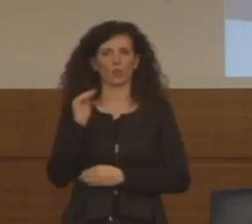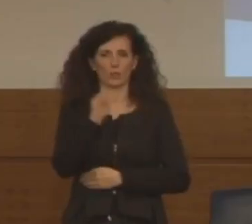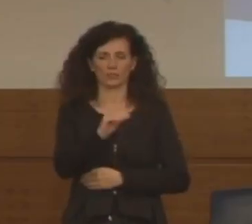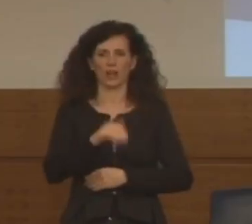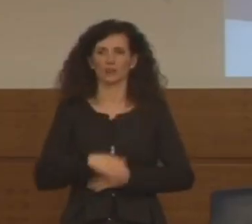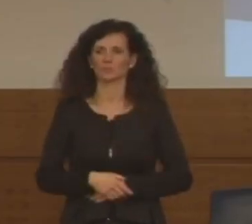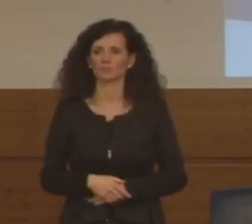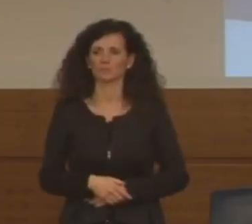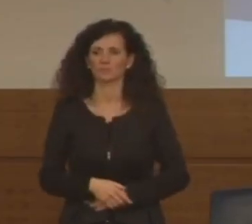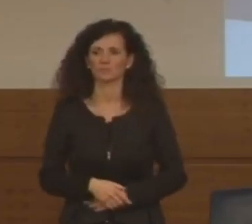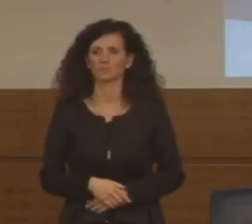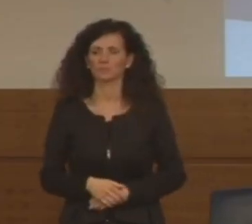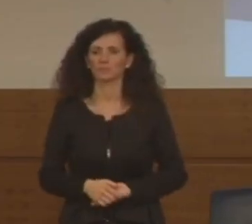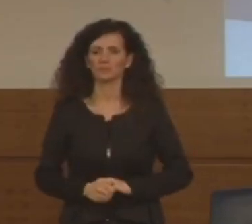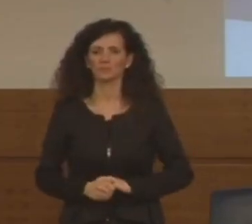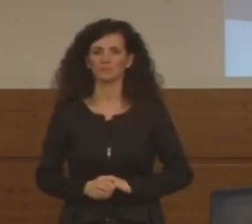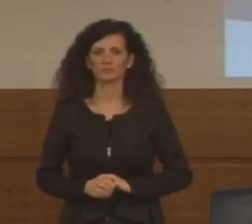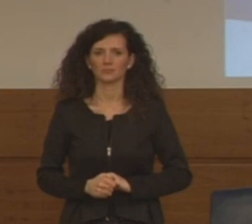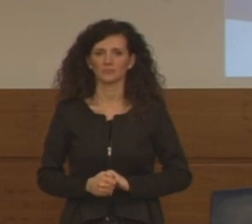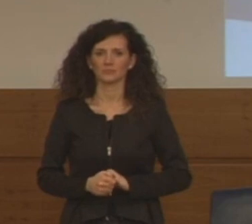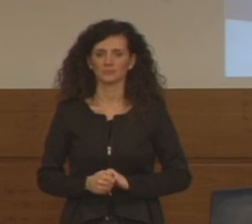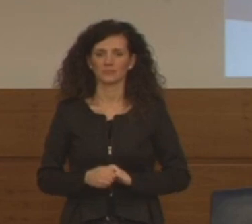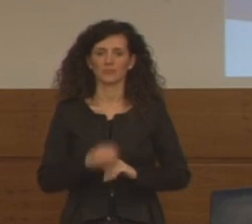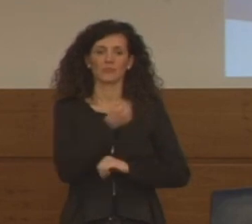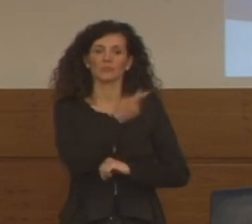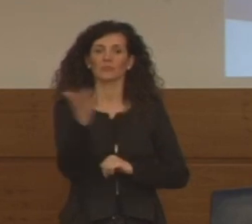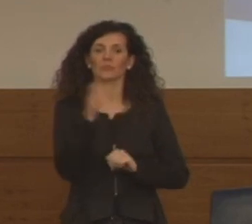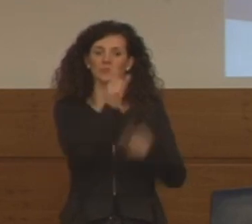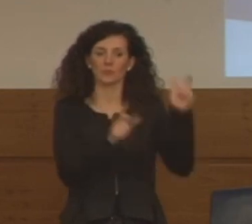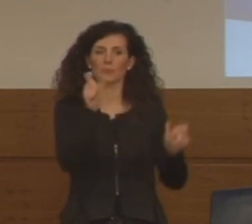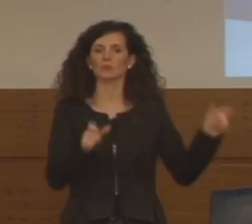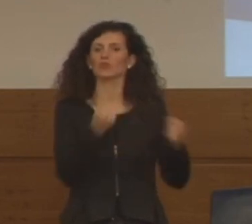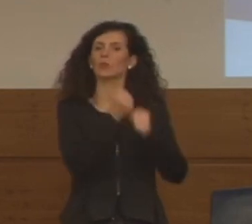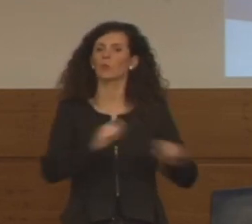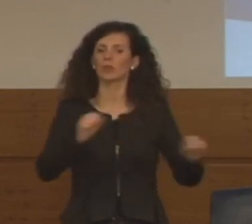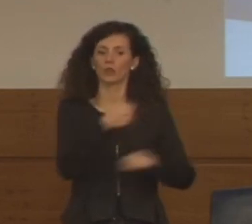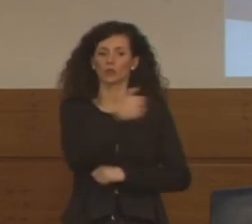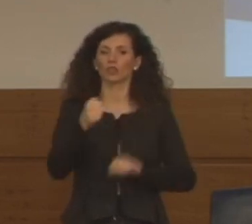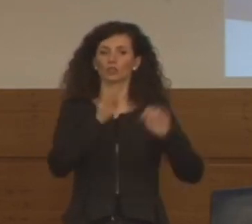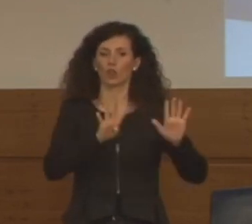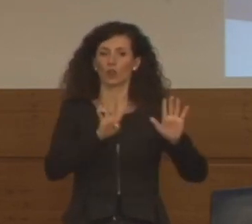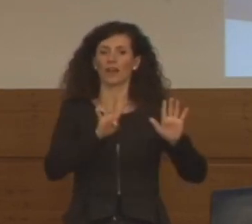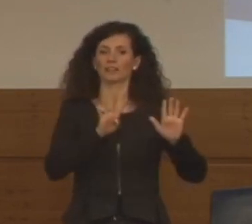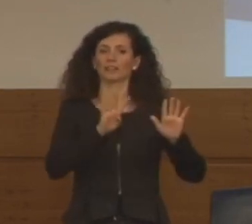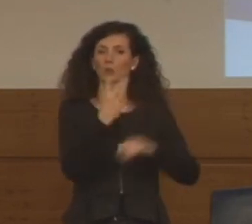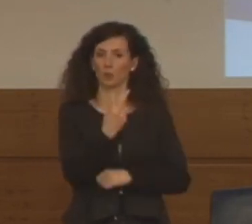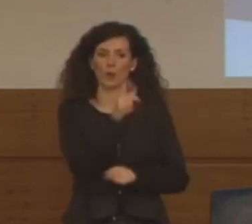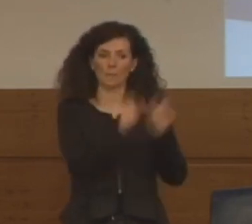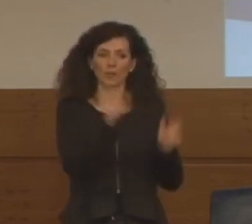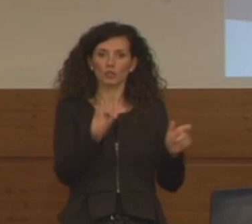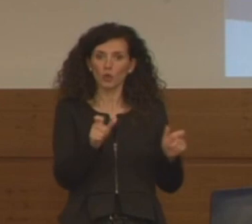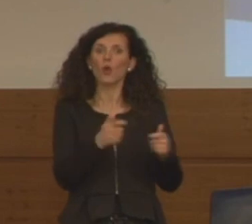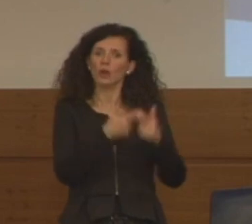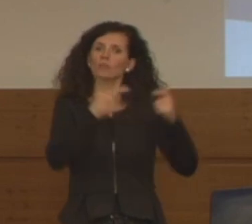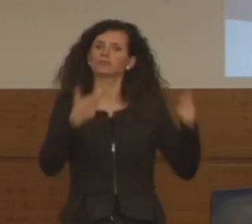partiamo dal dato delle persone guarite oggi registriamo 192 persone qualità in più che porta